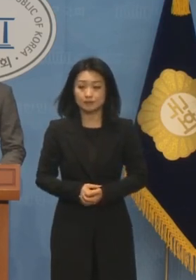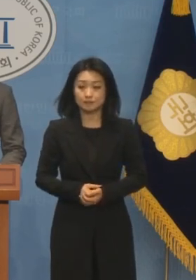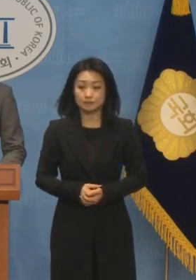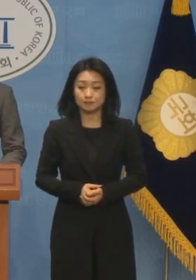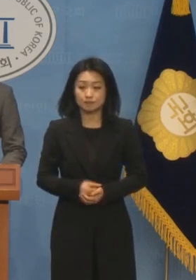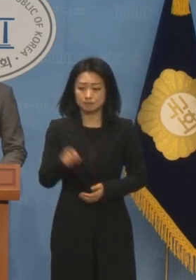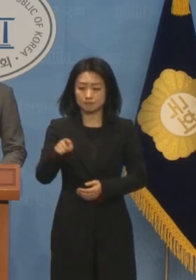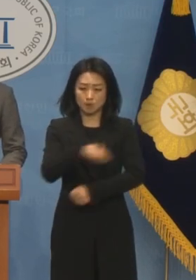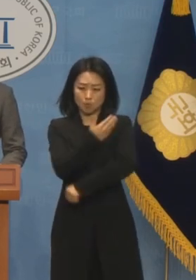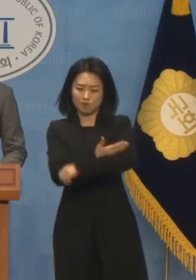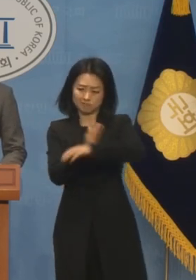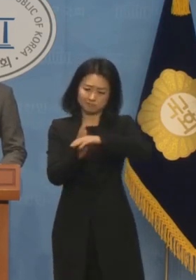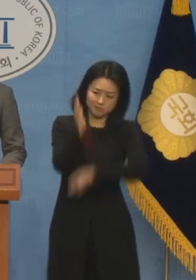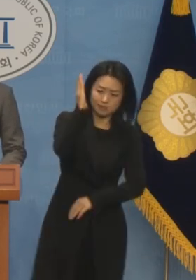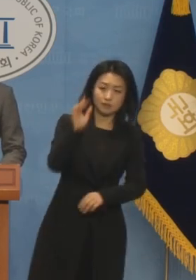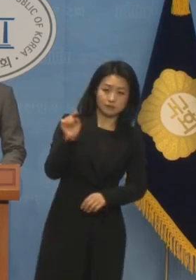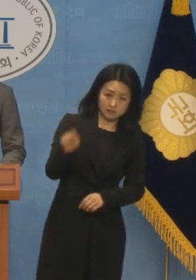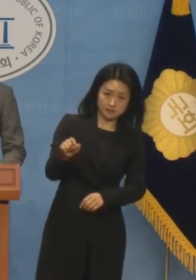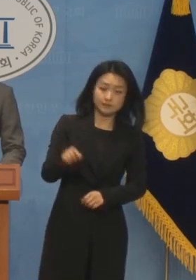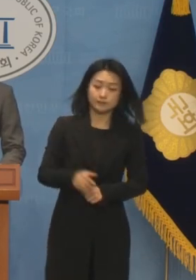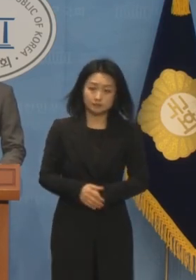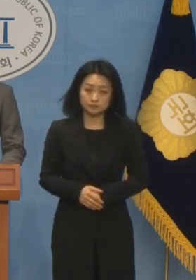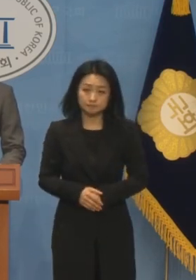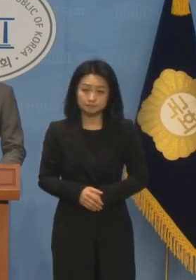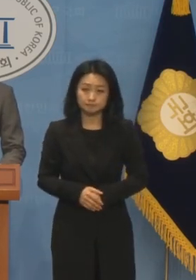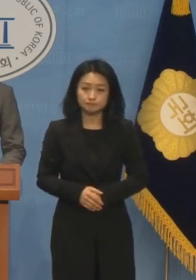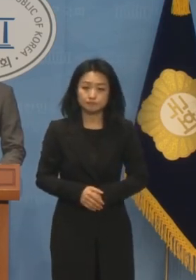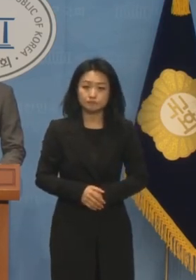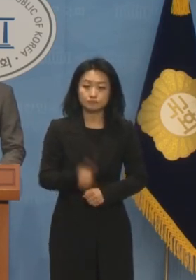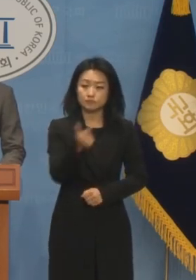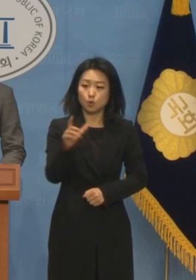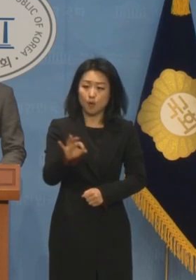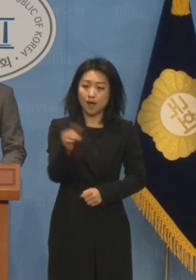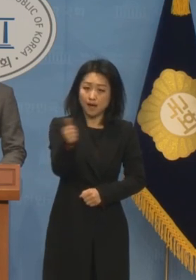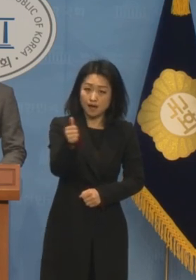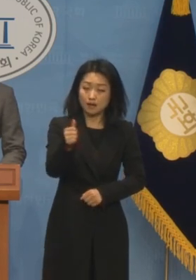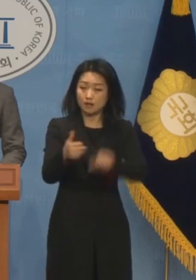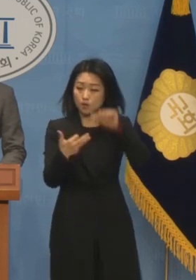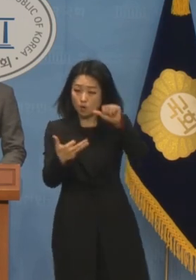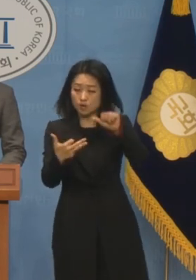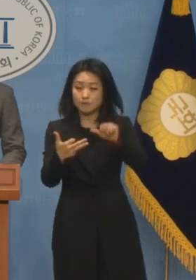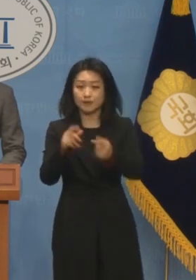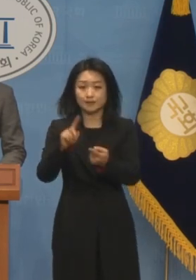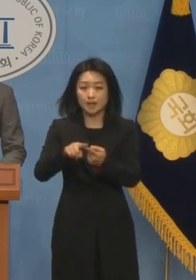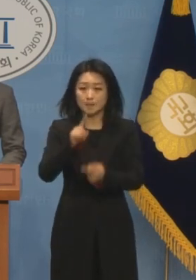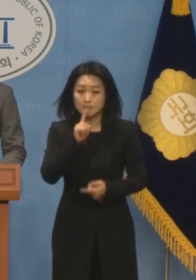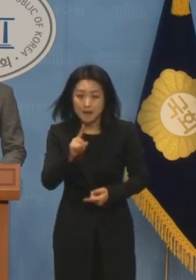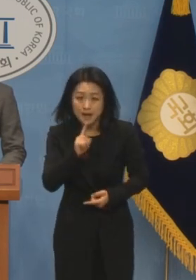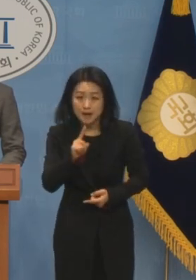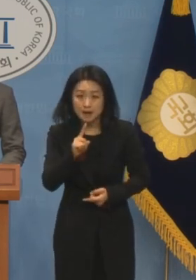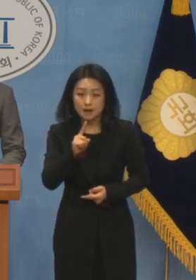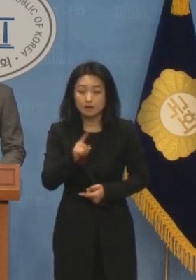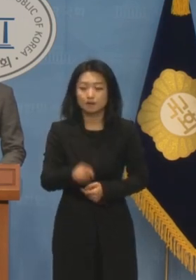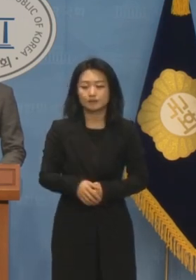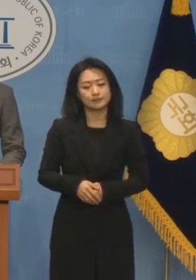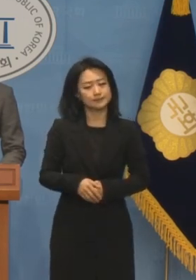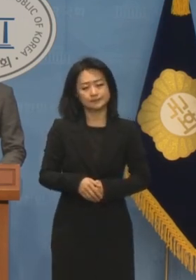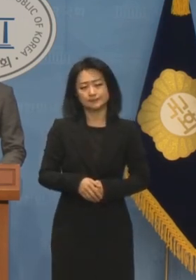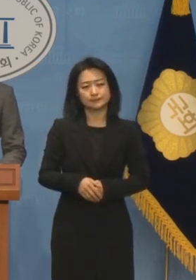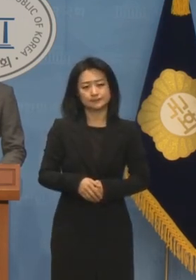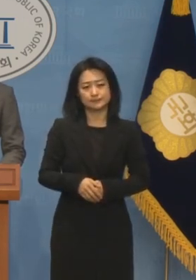오히려 월권에 가깝습니다. 황우여 위원장의 5.18 관련 발언은 그의